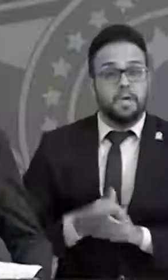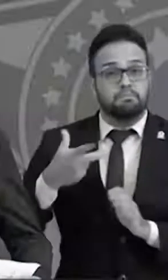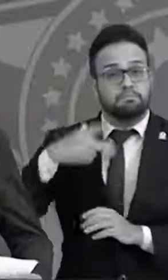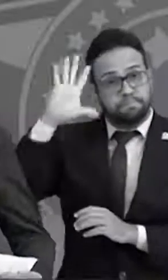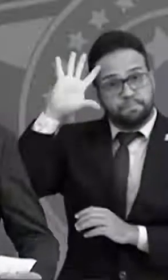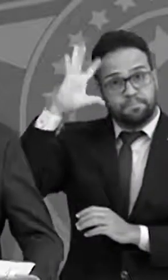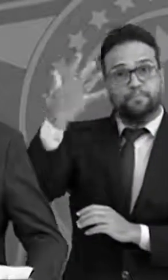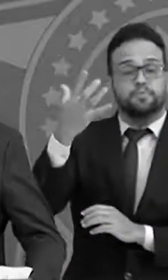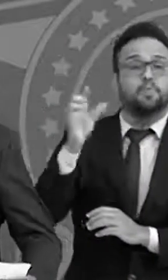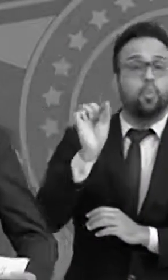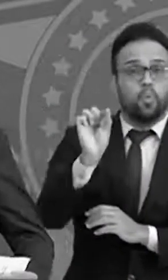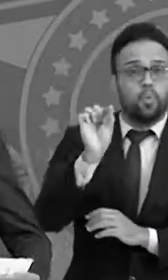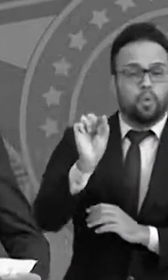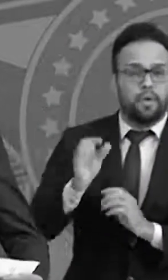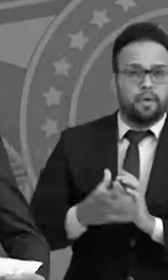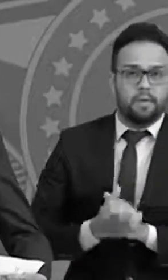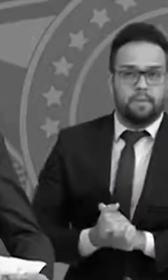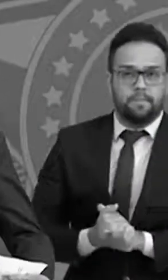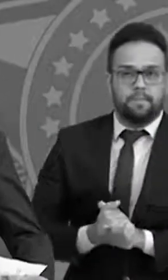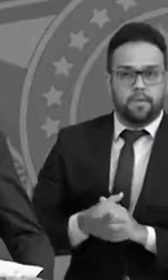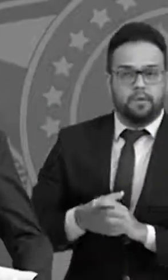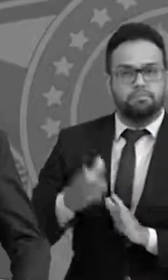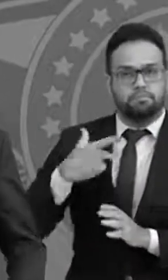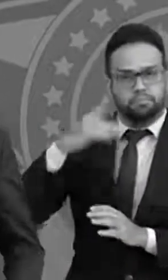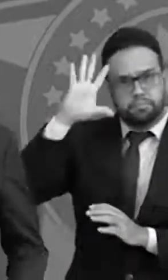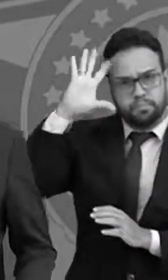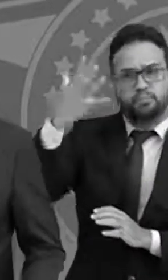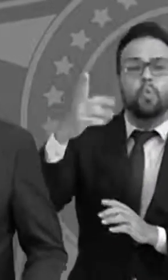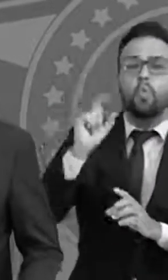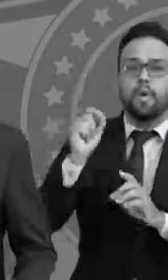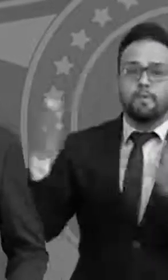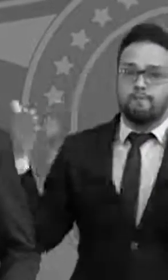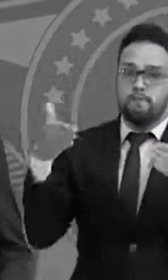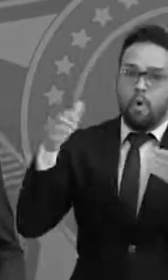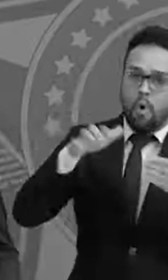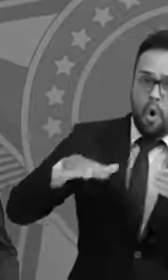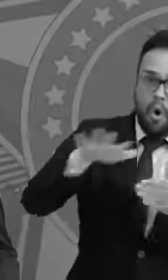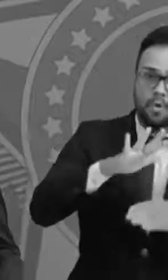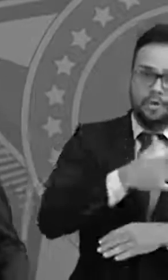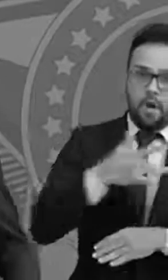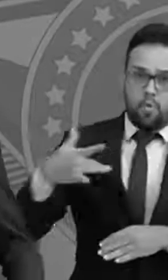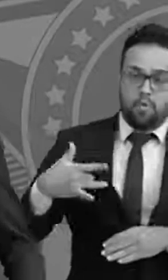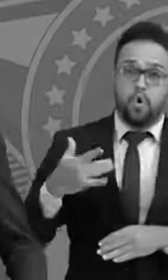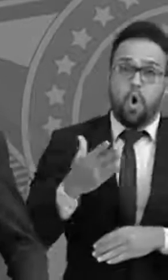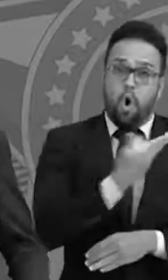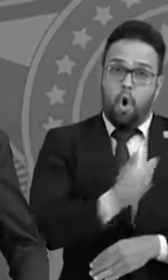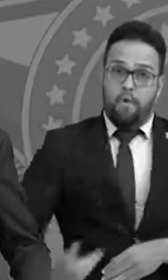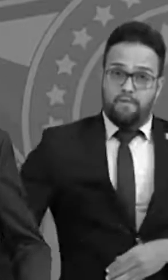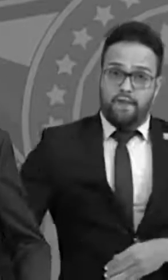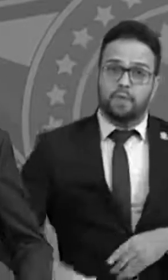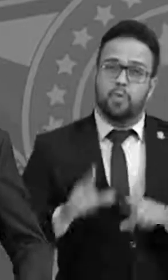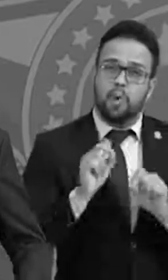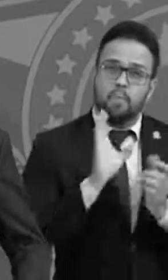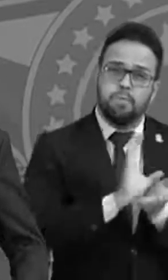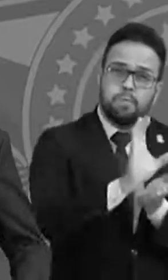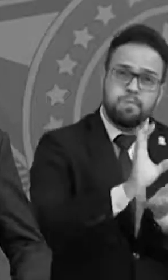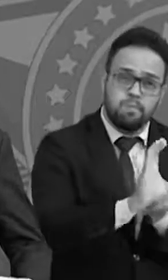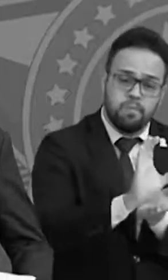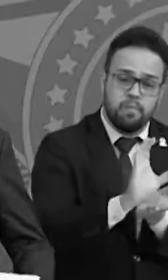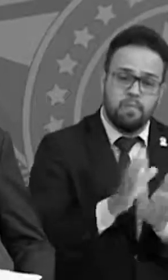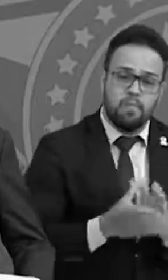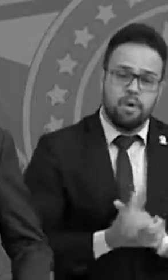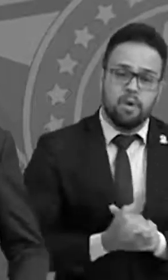pedimos então que para a transferência para a saúde, o governo destina 8 bilhões de